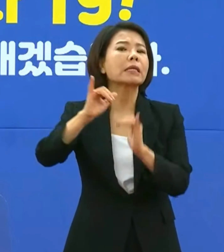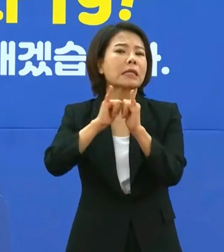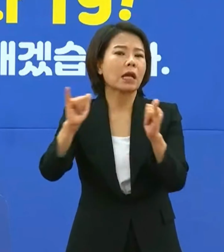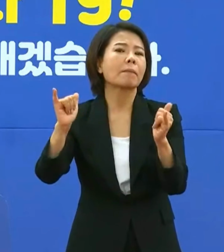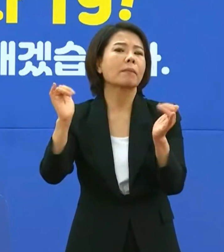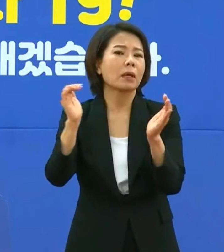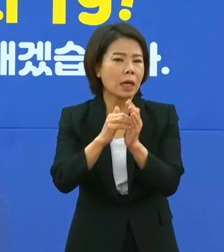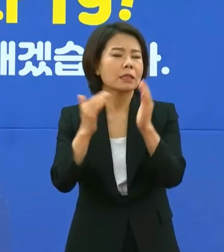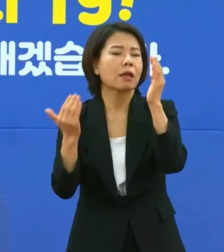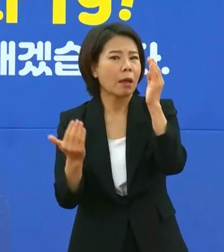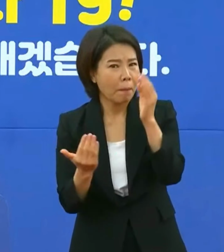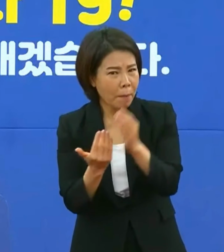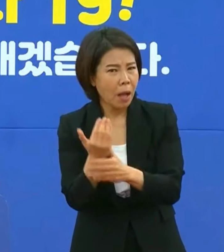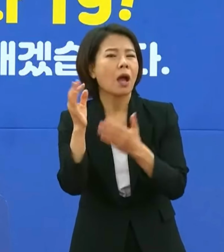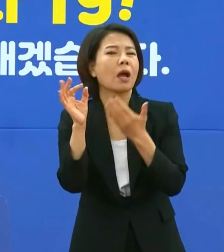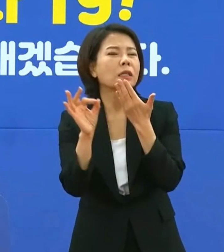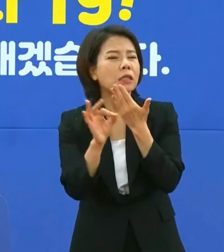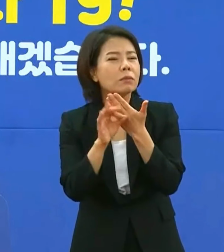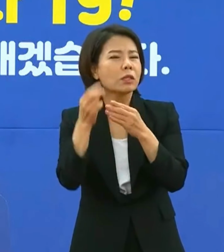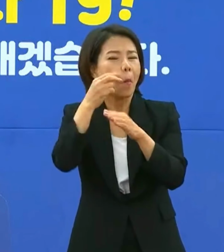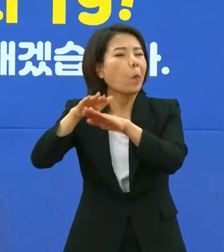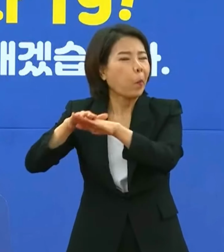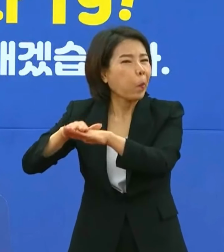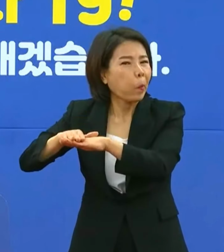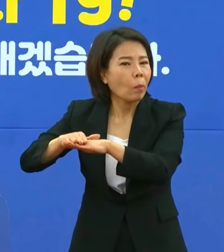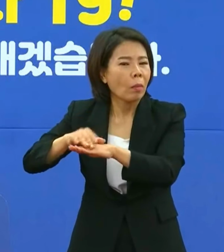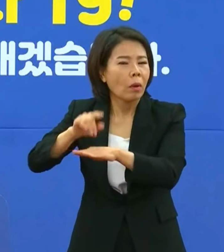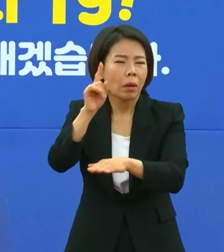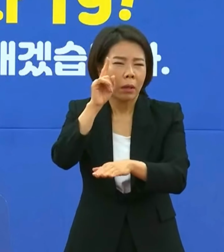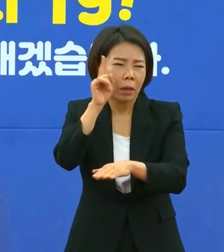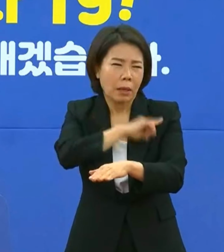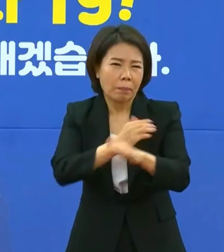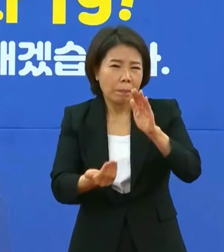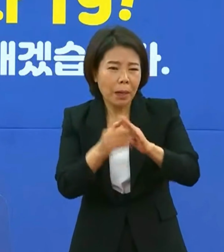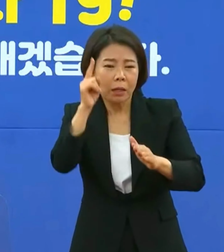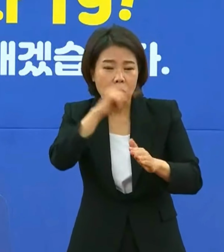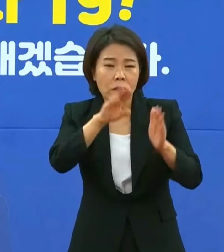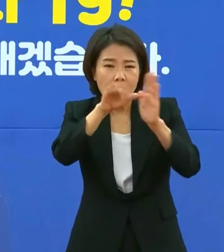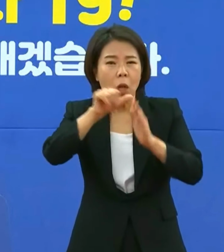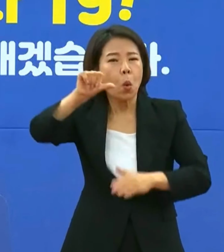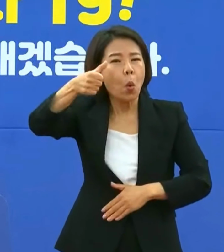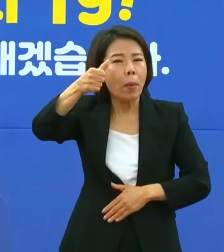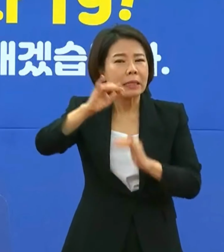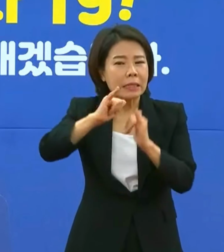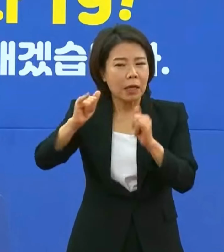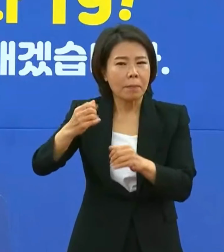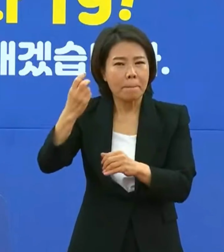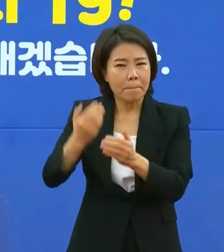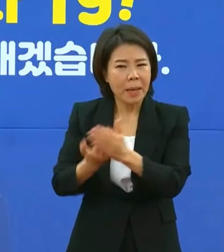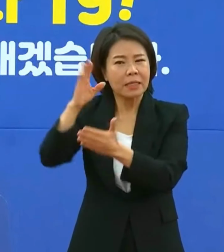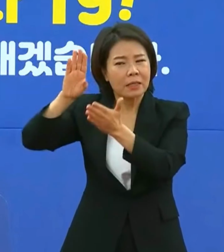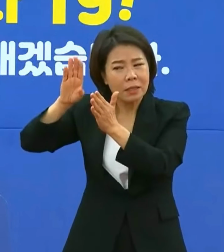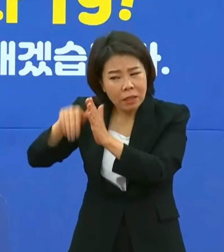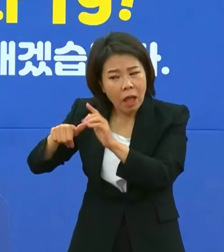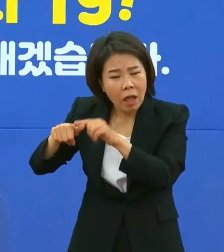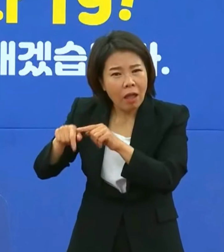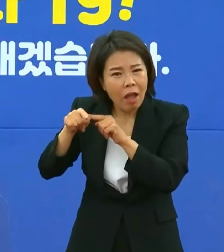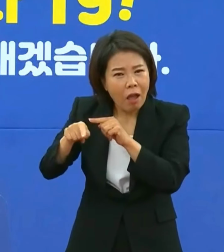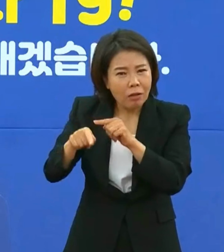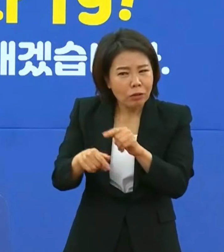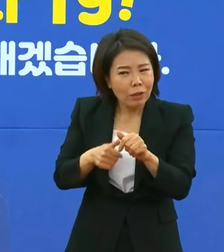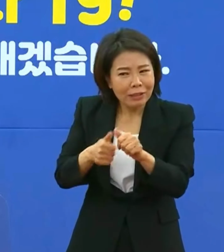있겠다 를 가정해 놓고 있습니다 최악 이경호 100명까지 하루에 발생이 되었을 때 그에 따라 는 이제 병상